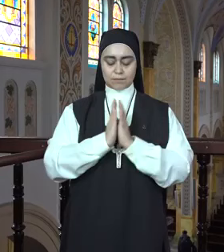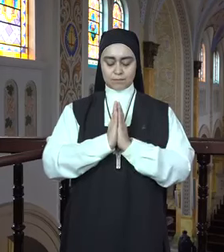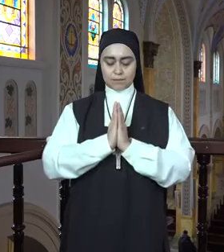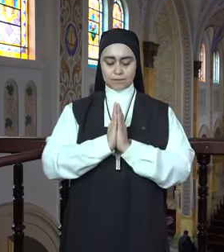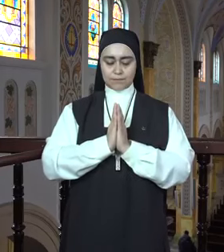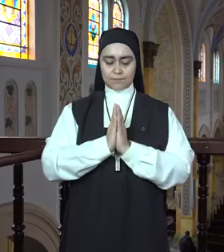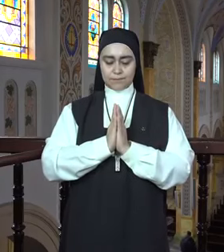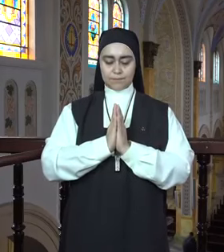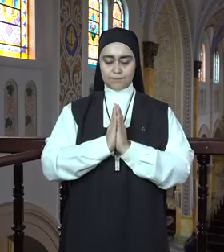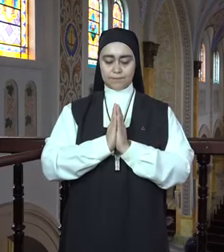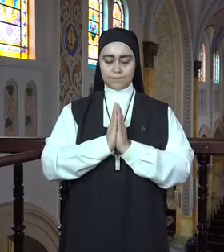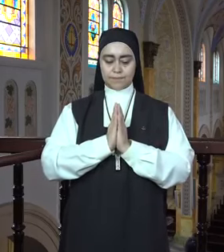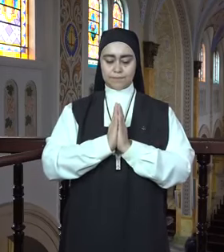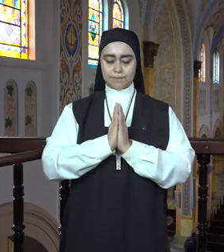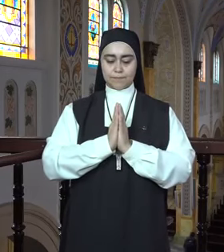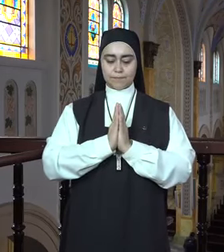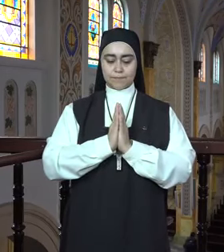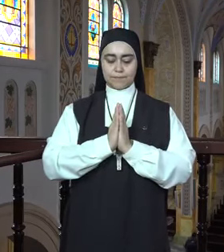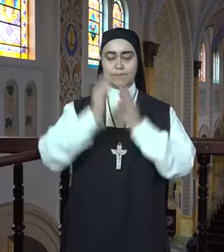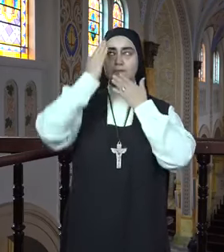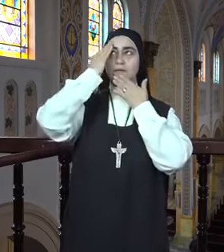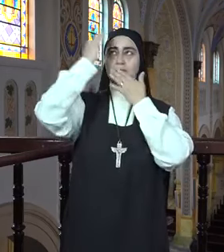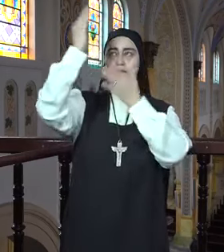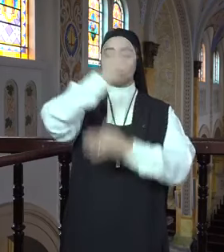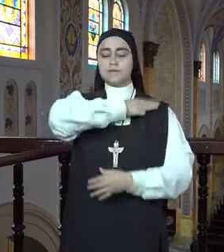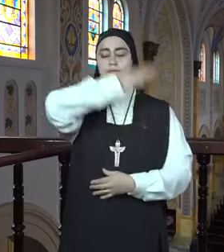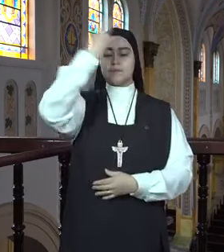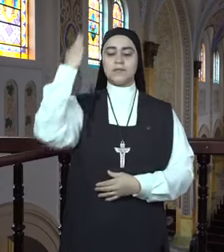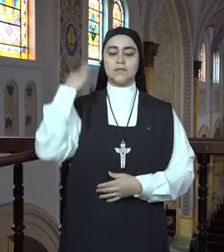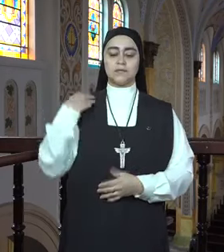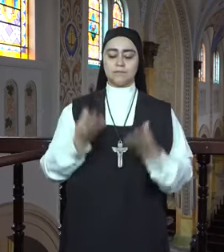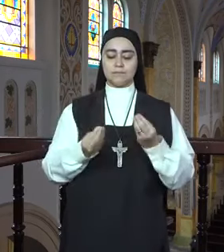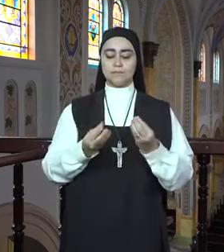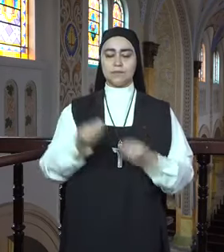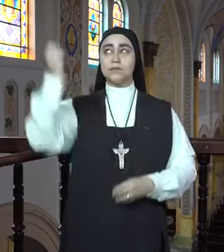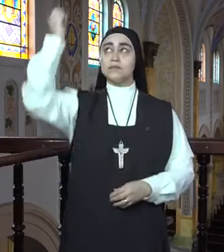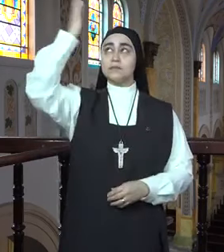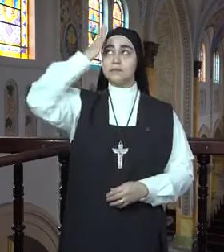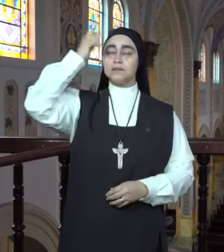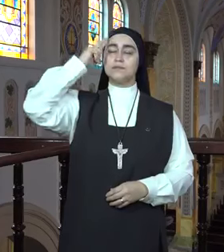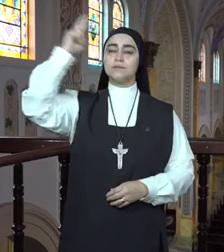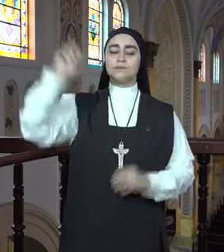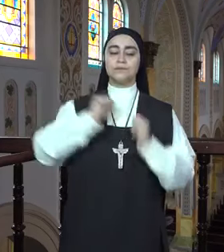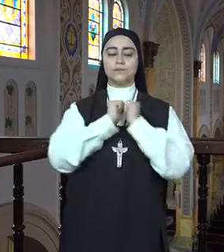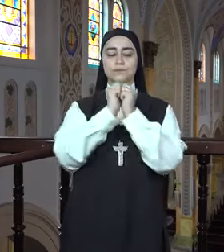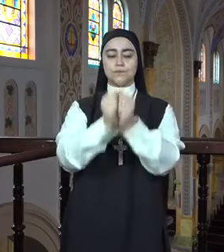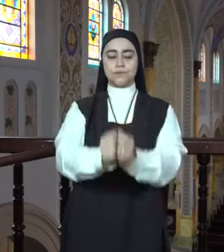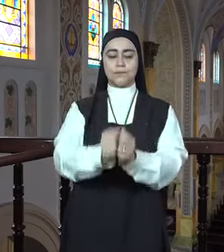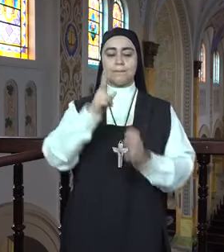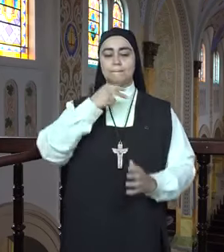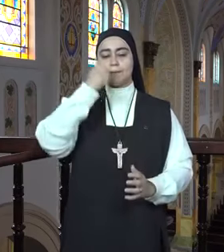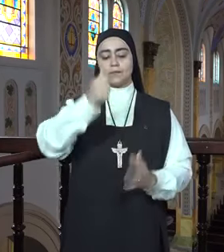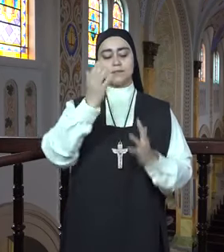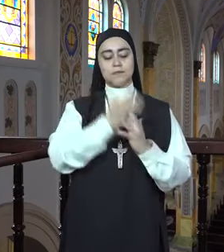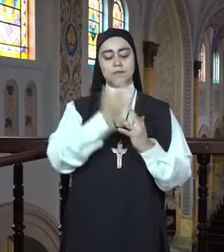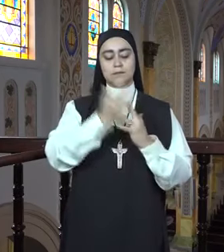Amém. Ave Maria, cheia de graça, o Senhor é convosco. Bendita sois vós entre